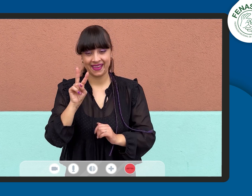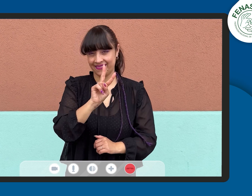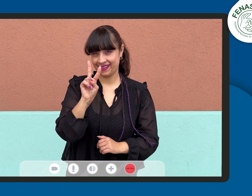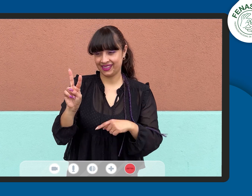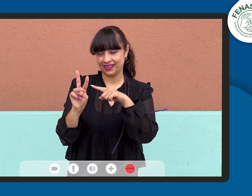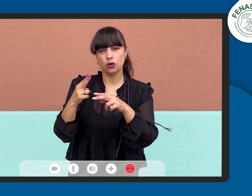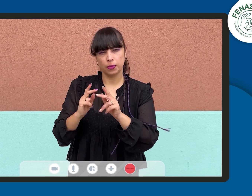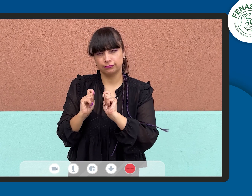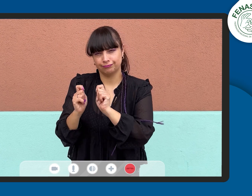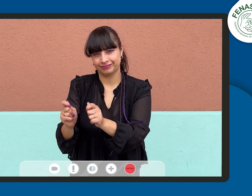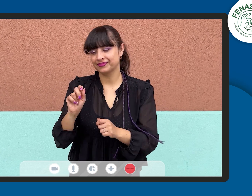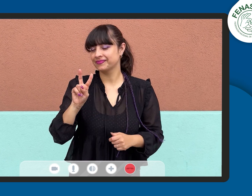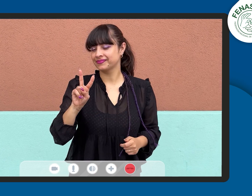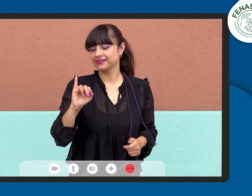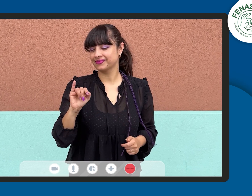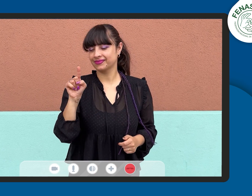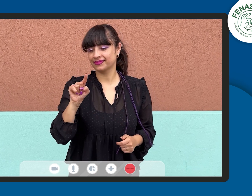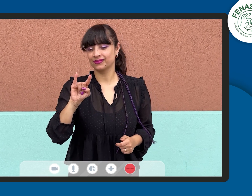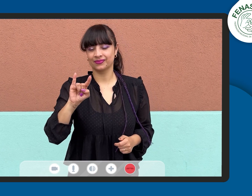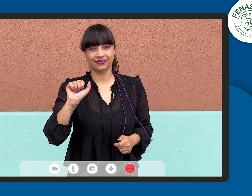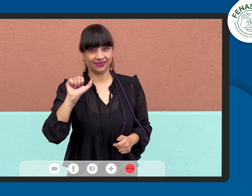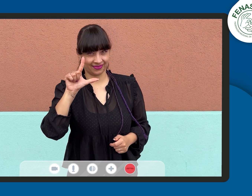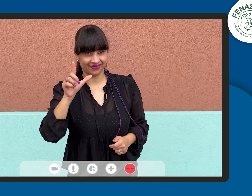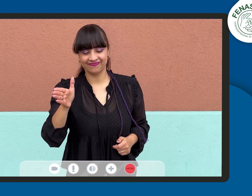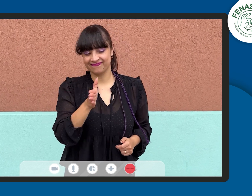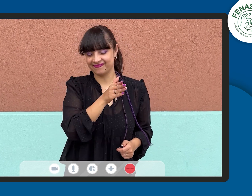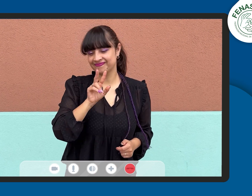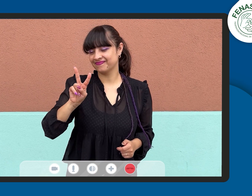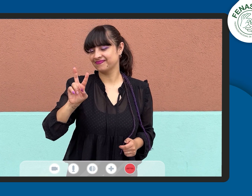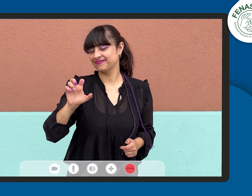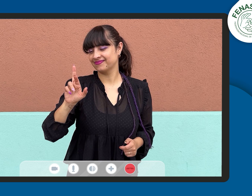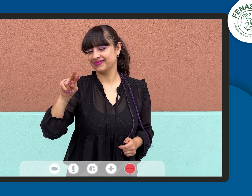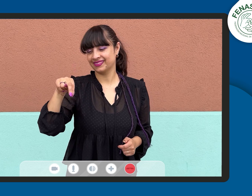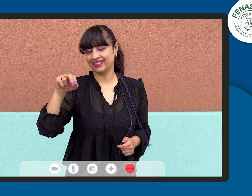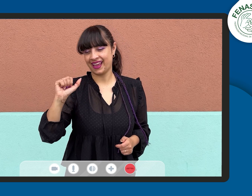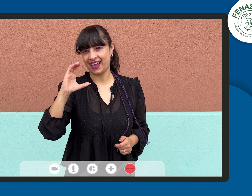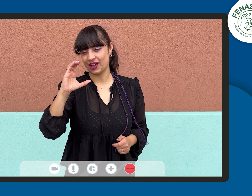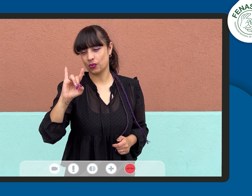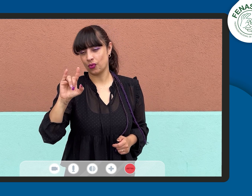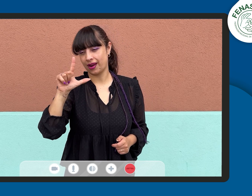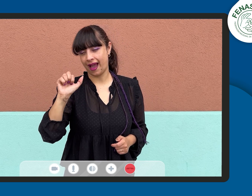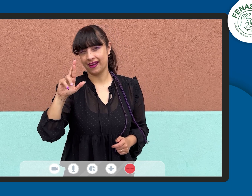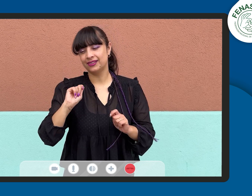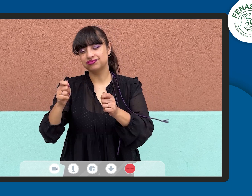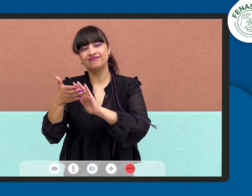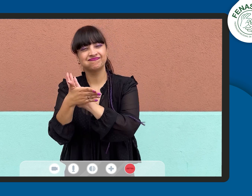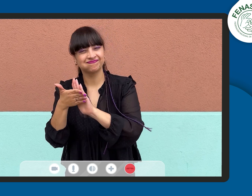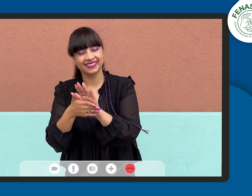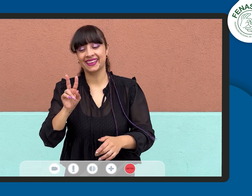Bueno, esta seña VV es por el nombre visual vernacular y por